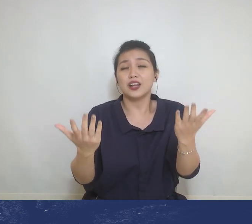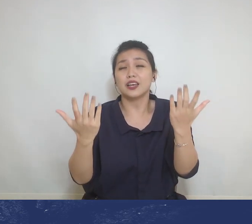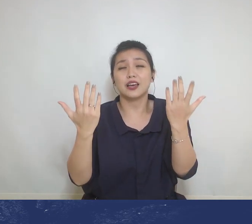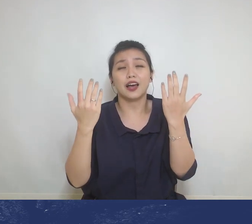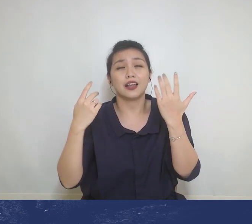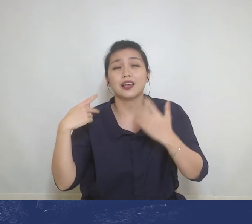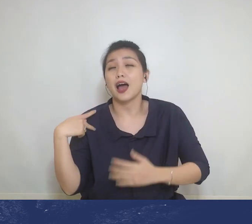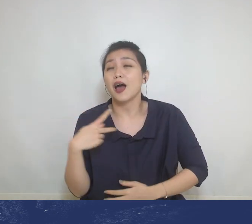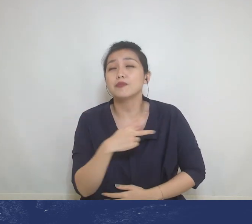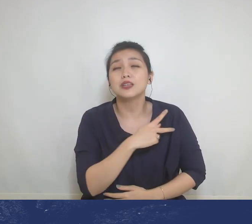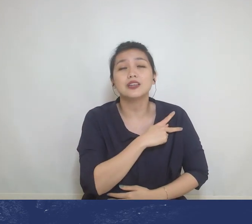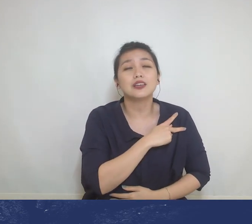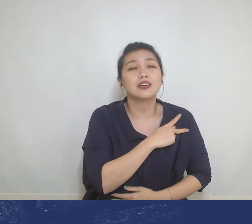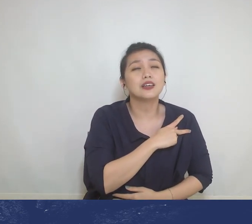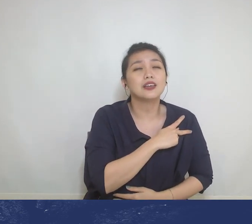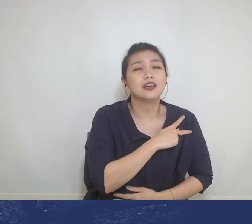kami Tuhan.